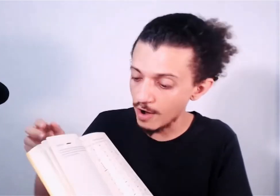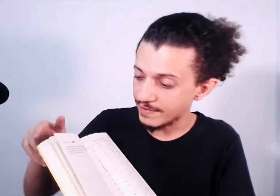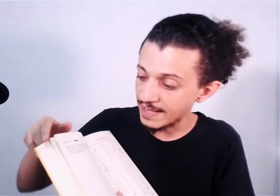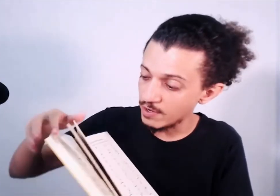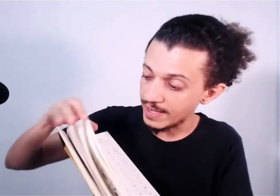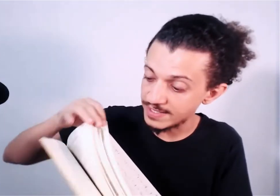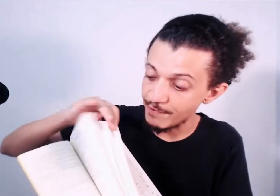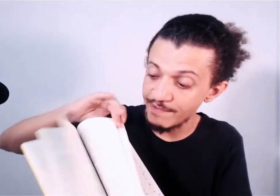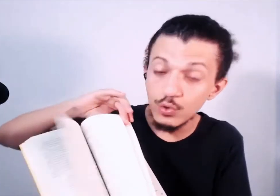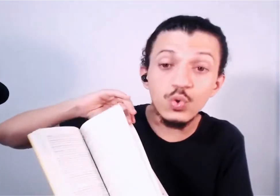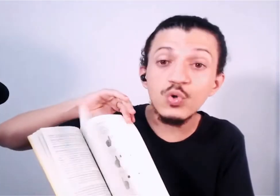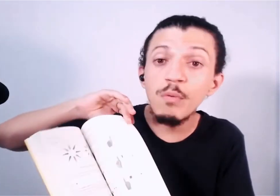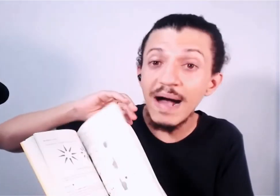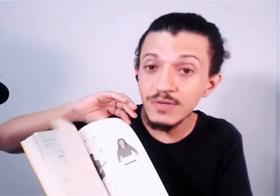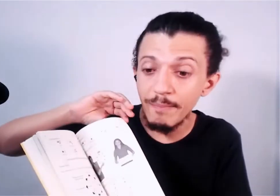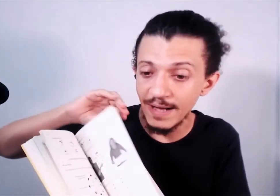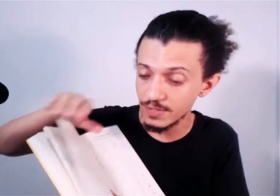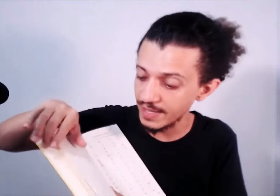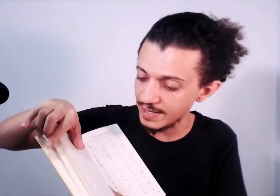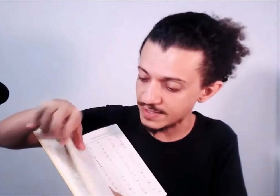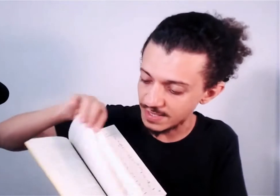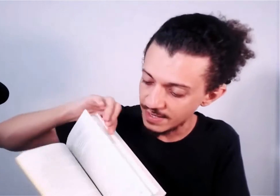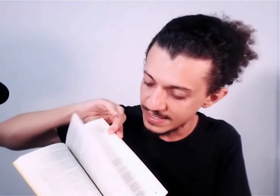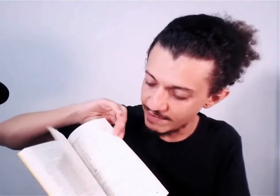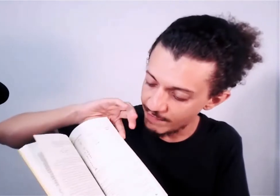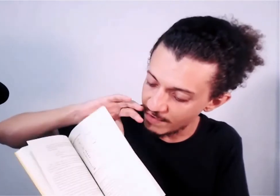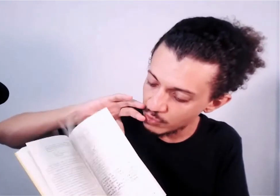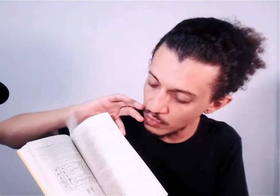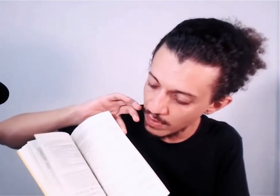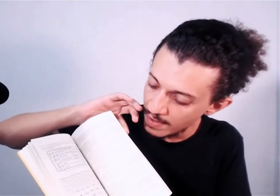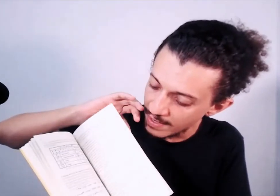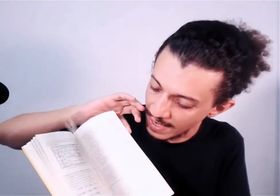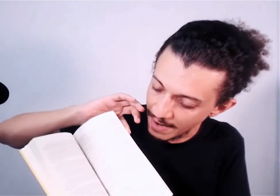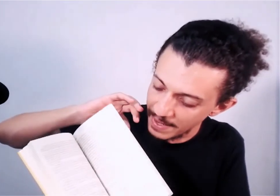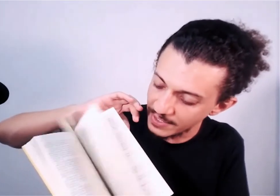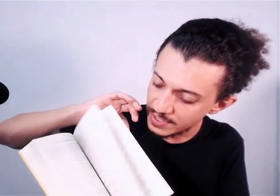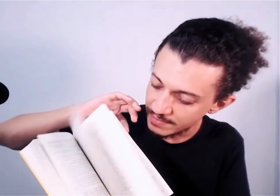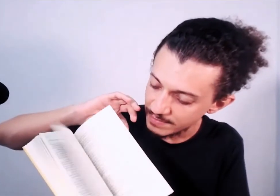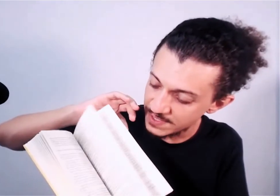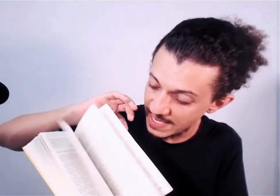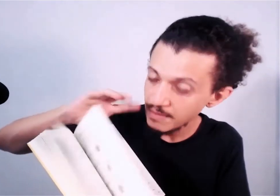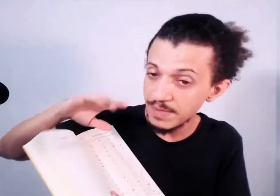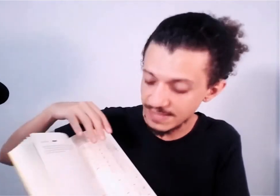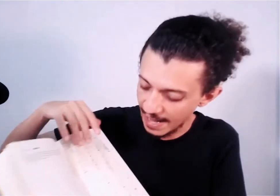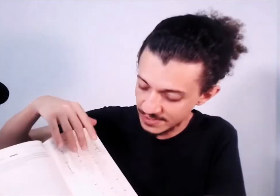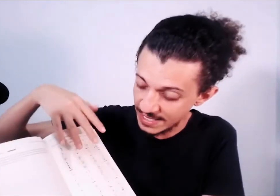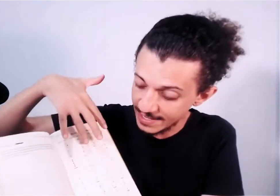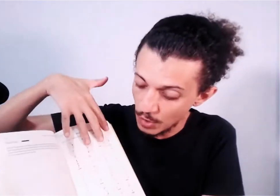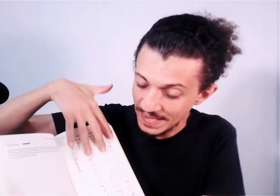159, quer dizer o quê? Que você foi vendo tudo passo a passo aqui antes. Você vai vendo tudo claramente, sem mistérios. E aqui começa a